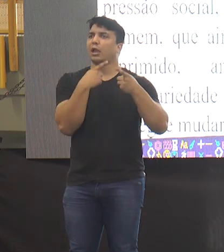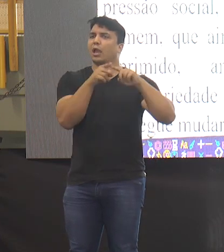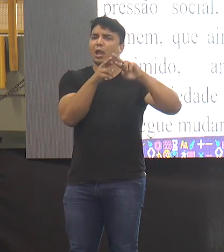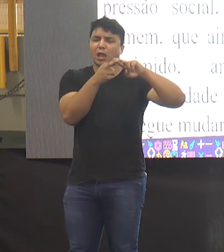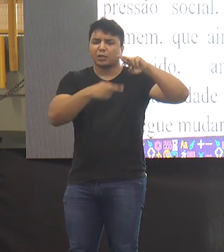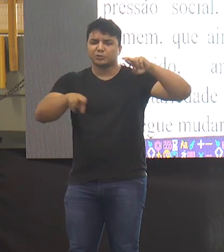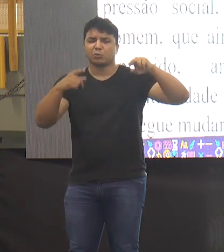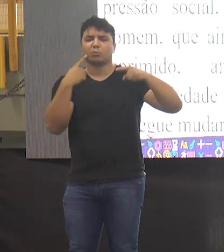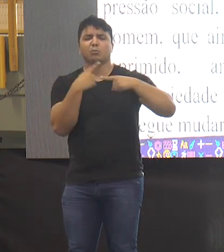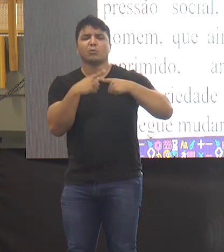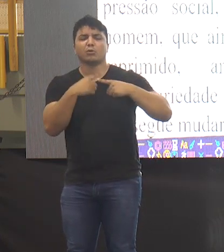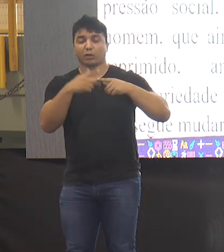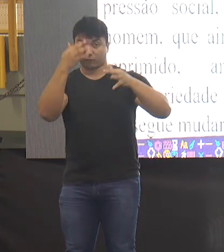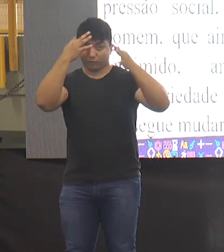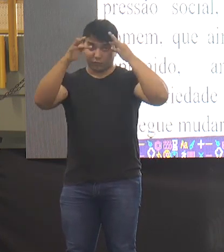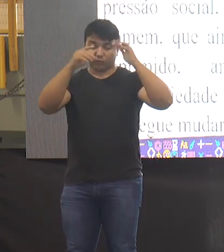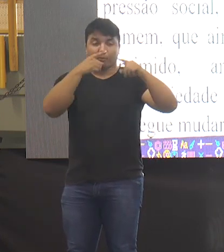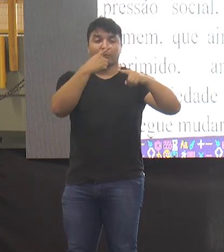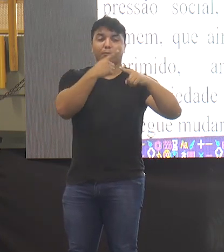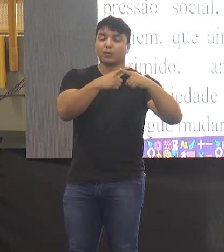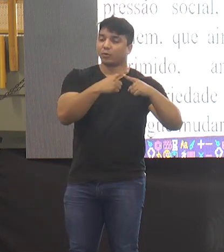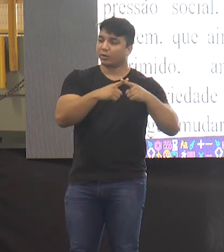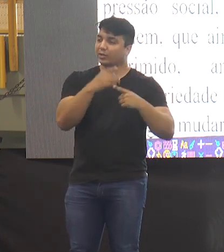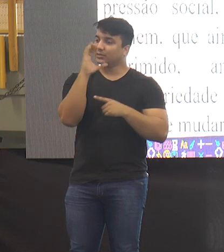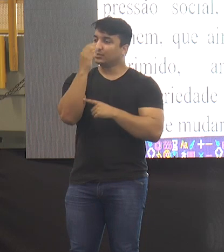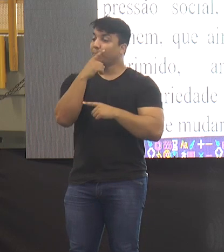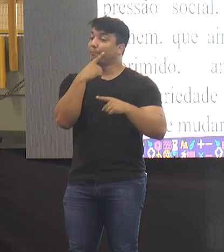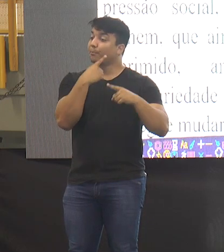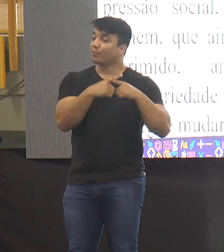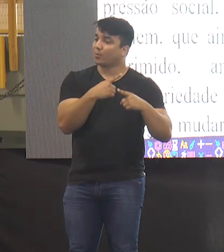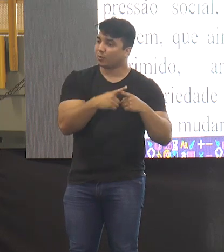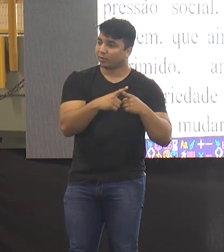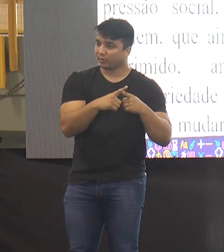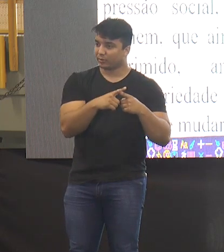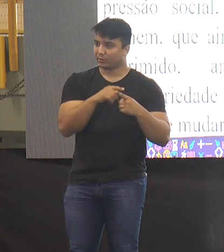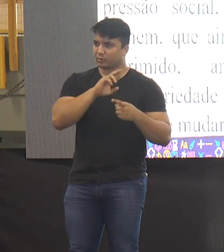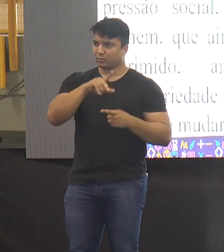filosofia, questionava a ciência, questionava absolutamente tudo. Não tinha